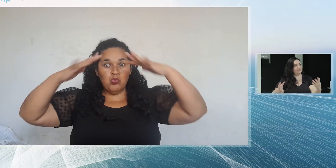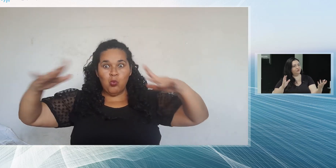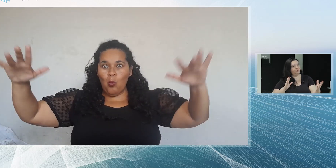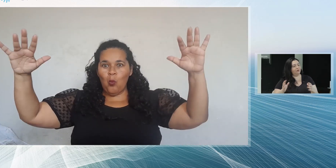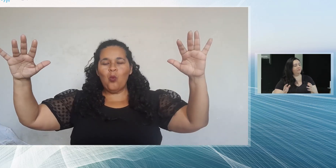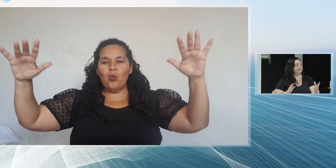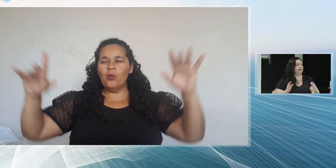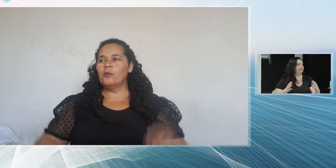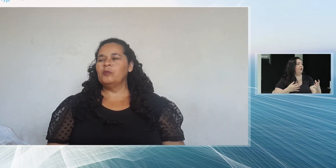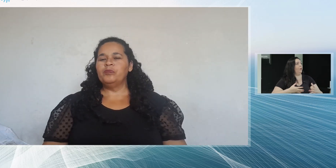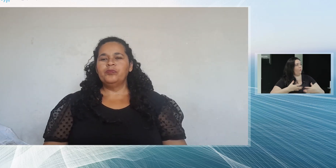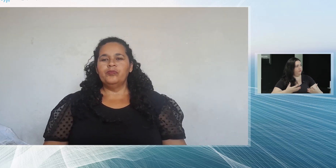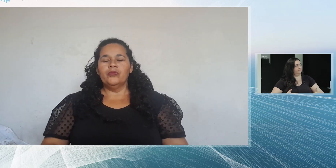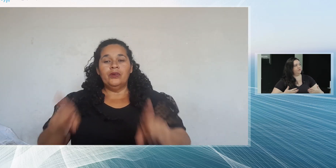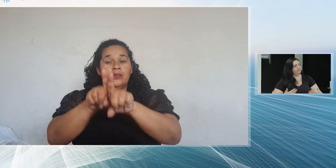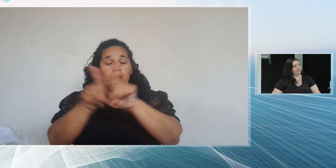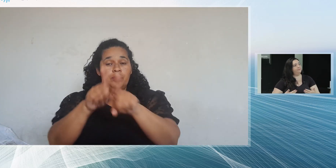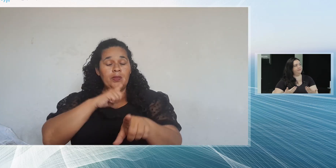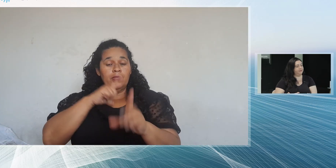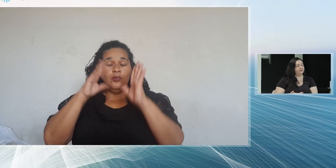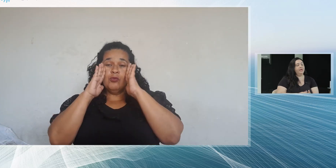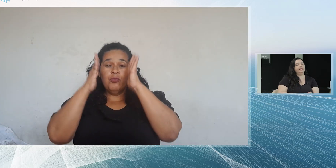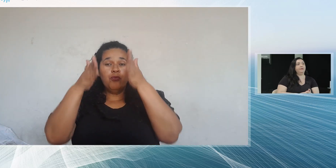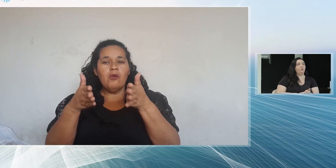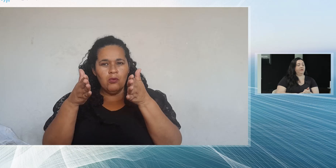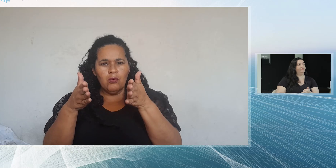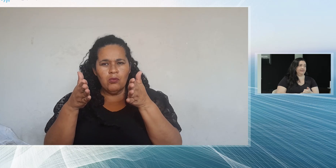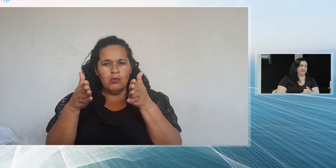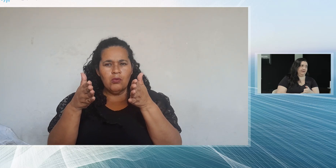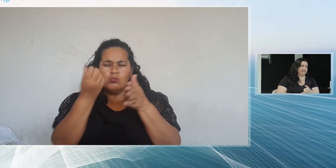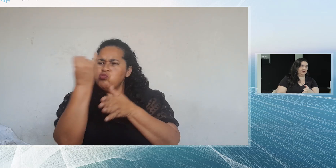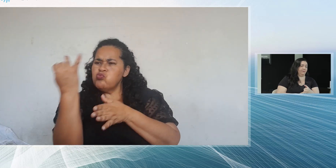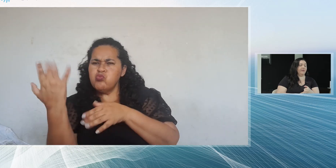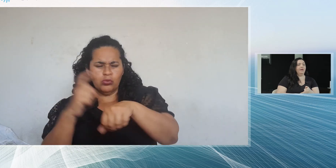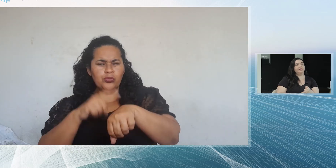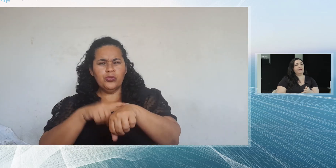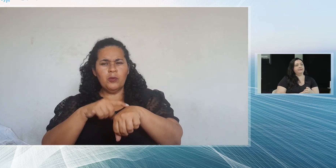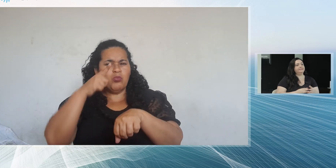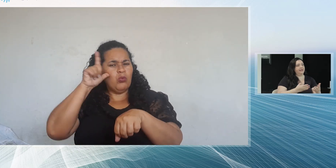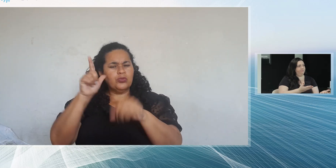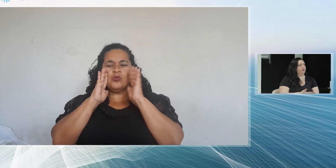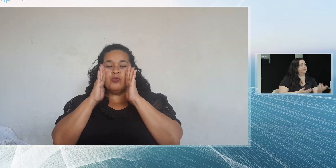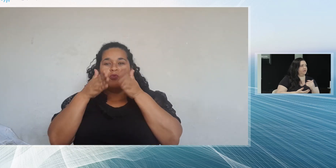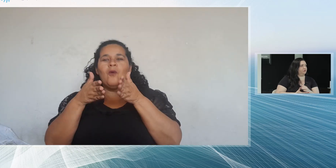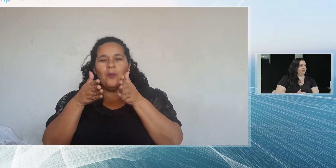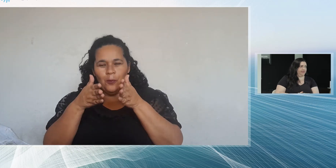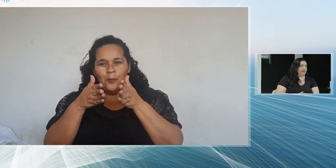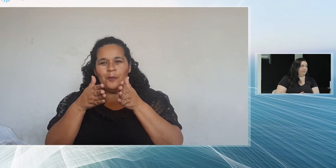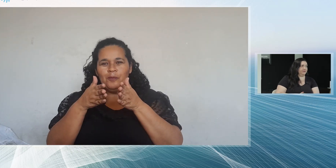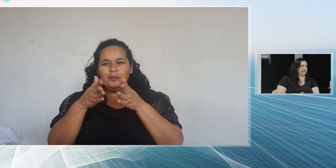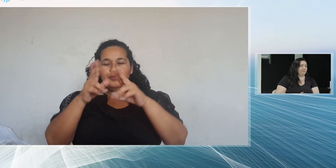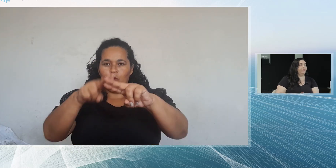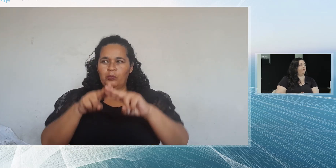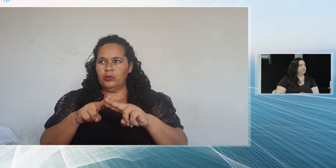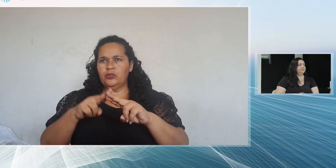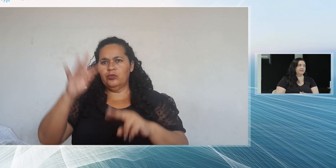Que tem ali junto com a concentrada. O quanto você consegue manter. Então, quando eu faço a avaliação, e aí se a hipótese é de um TDAH,